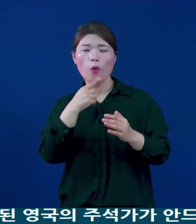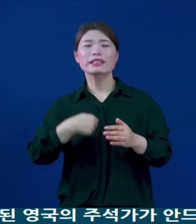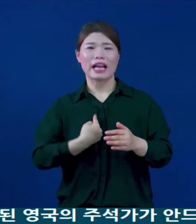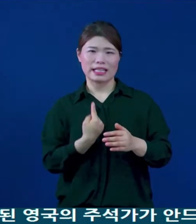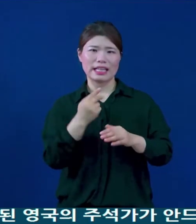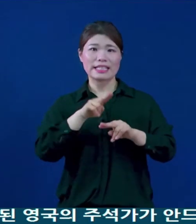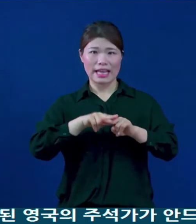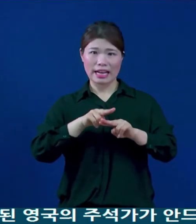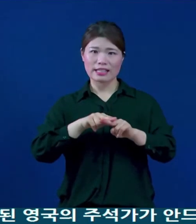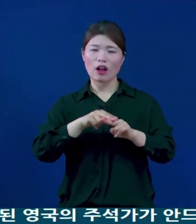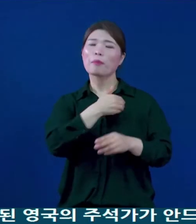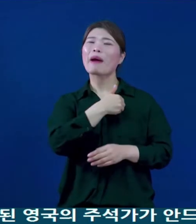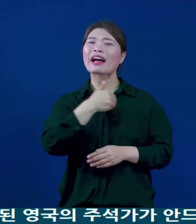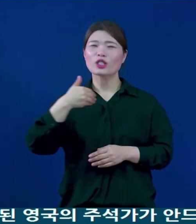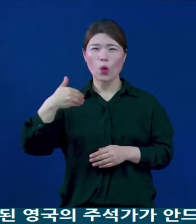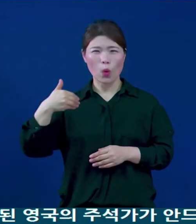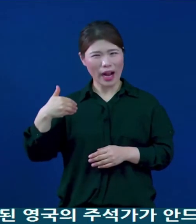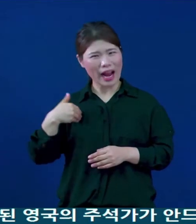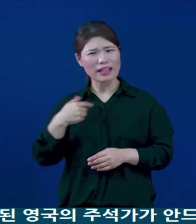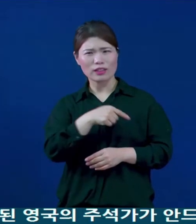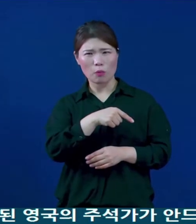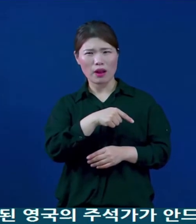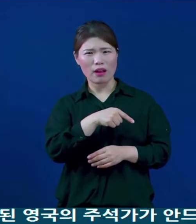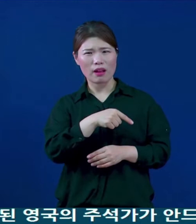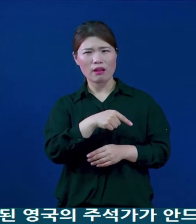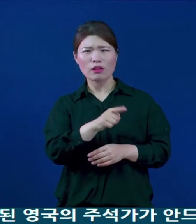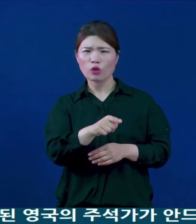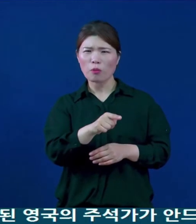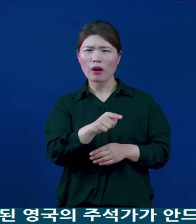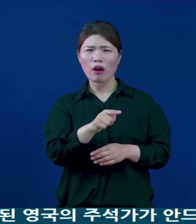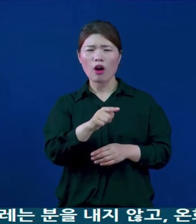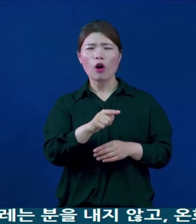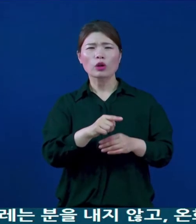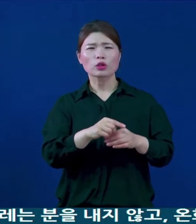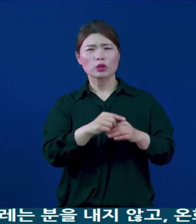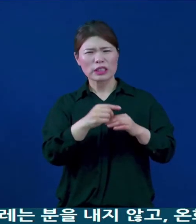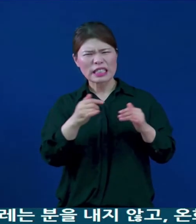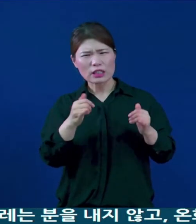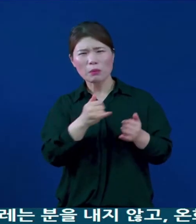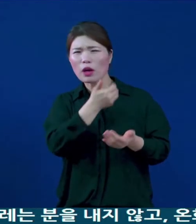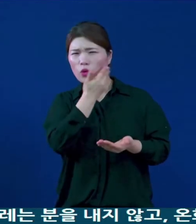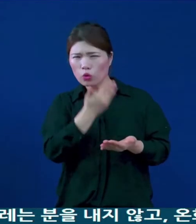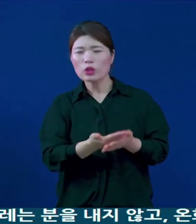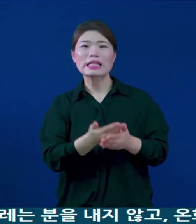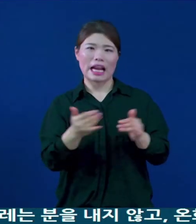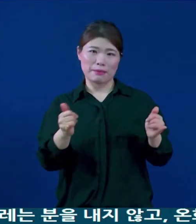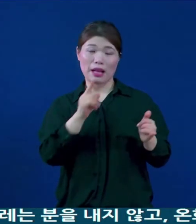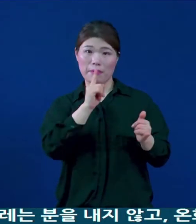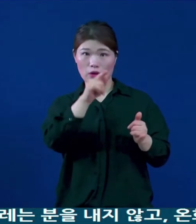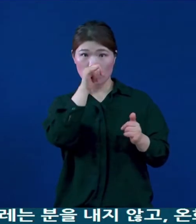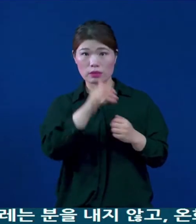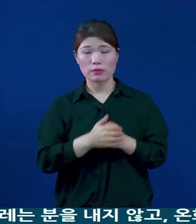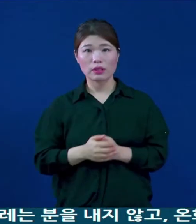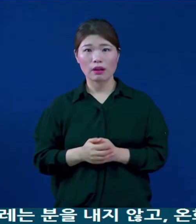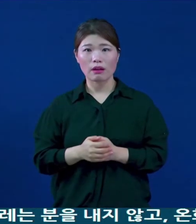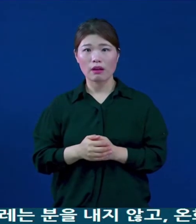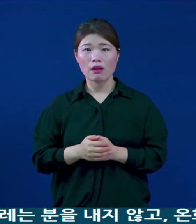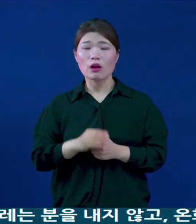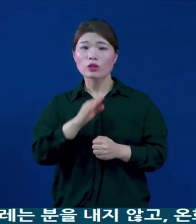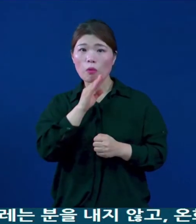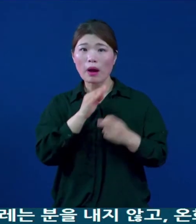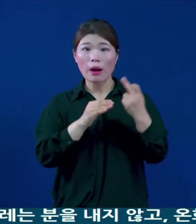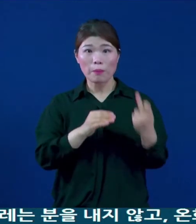만족하는 복이 드문 인물이었다. 그는 기꺼이 낮은 자리를 받아들일 줄 알았는데 그가 바라던